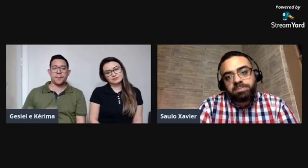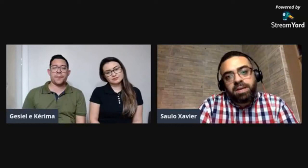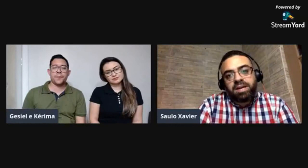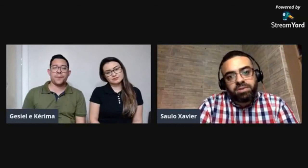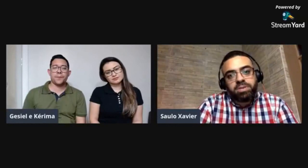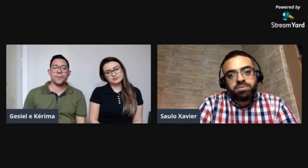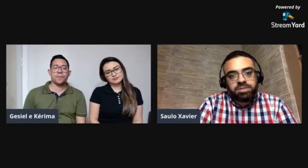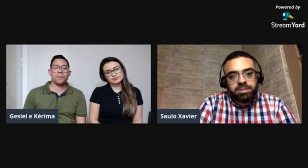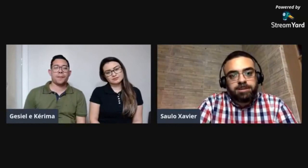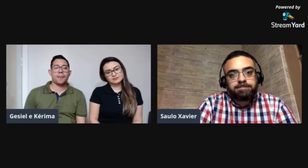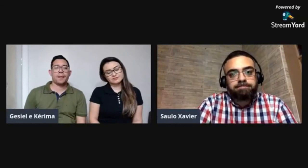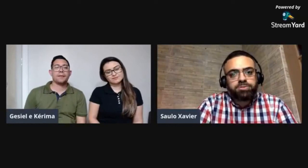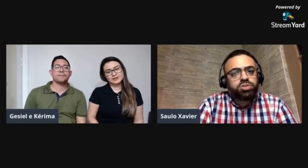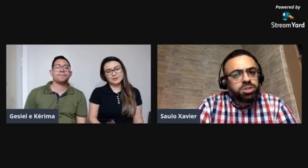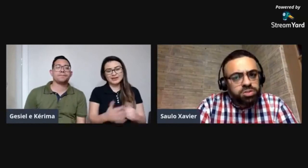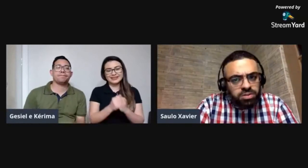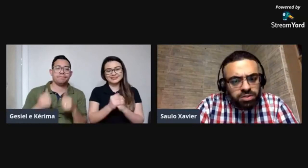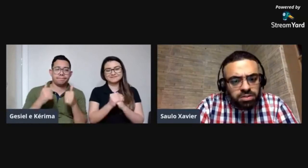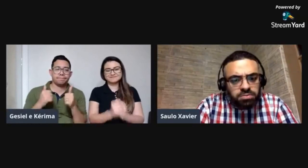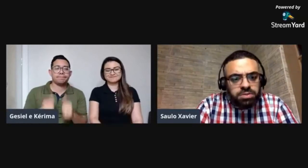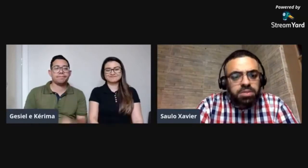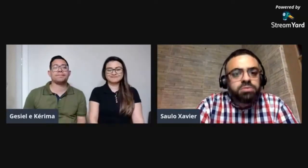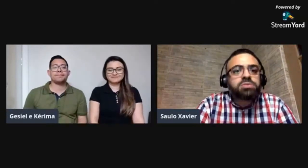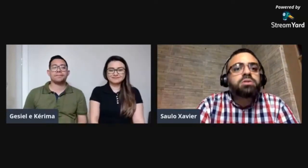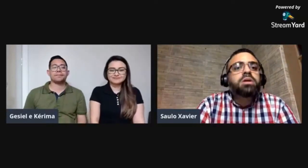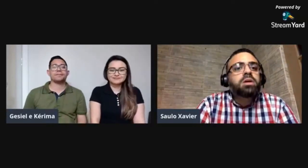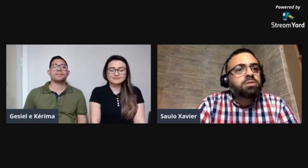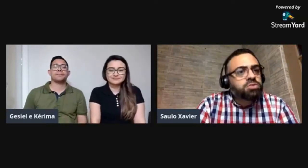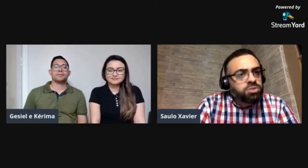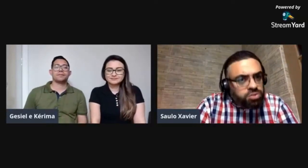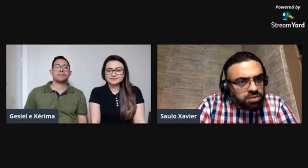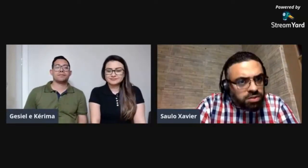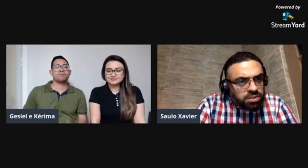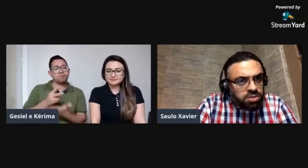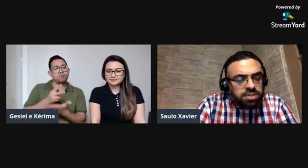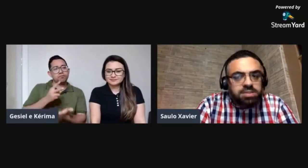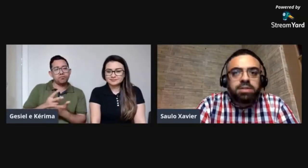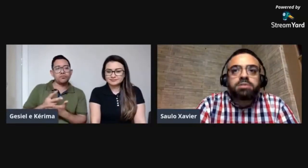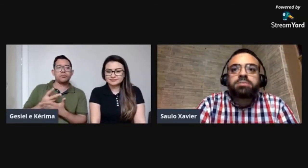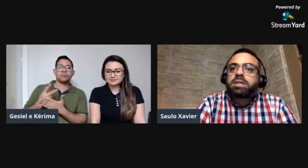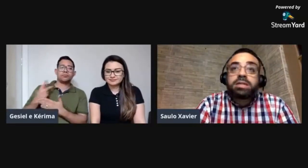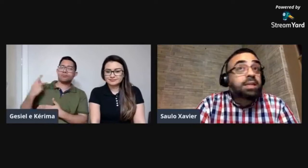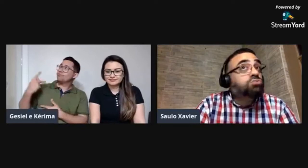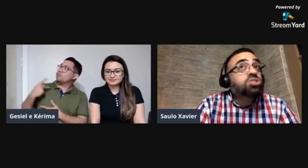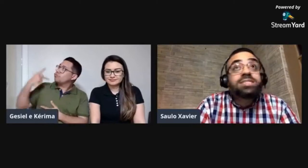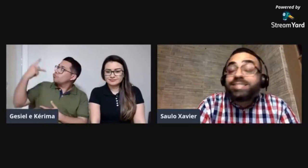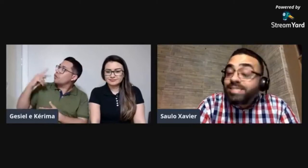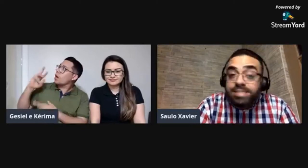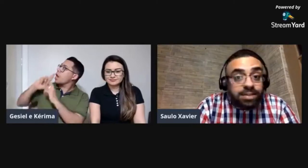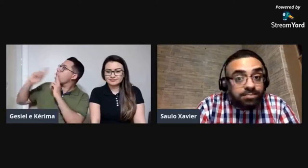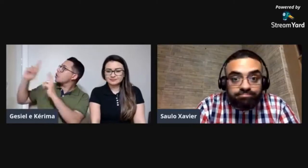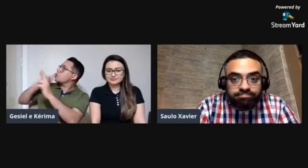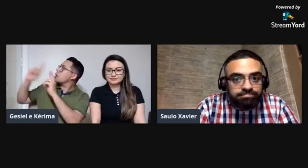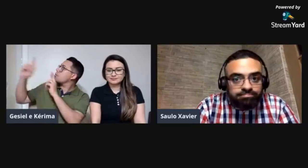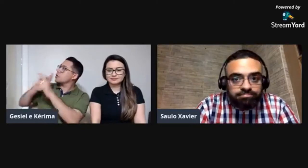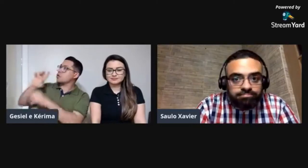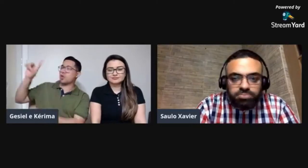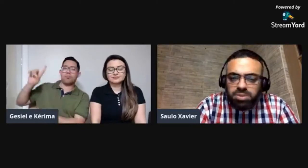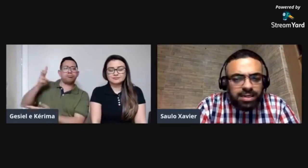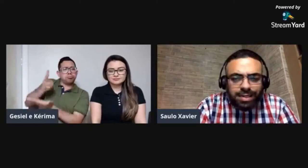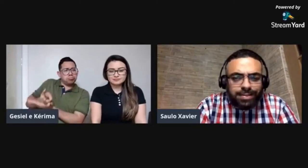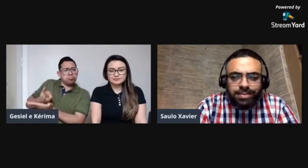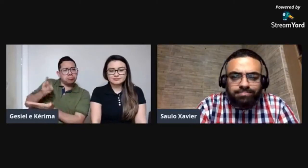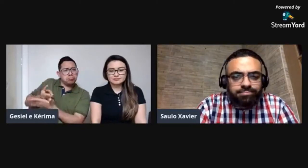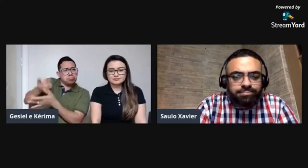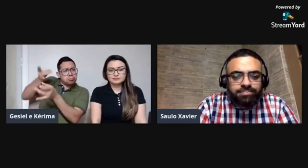fica essa palavra para você. Continue sua vida com Deus. Continue sua vida de oração. Não desista